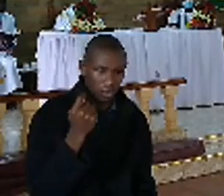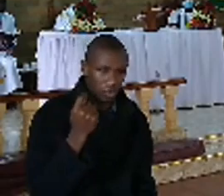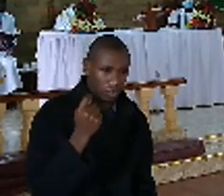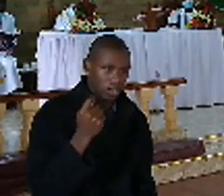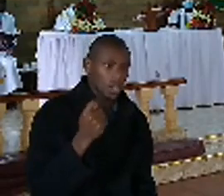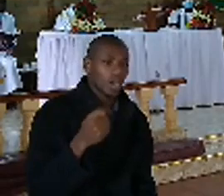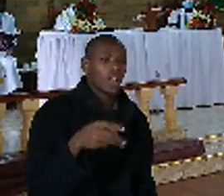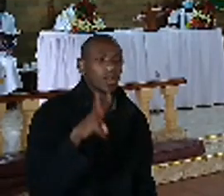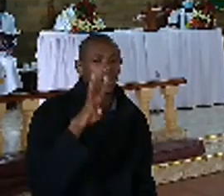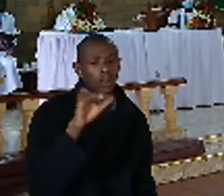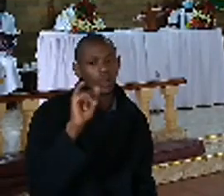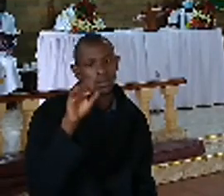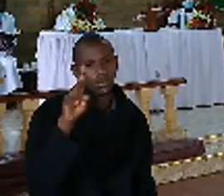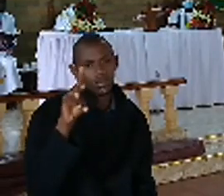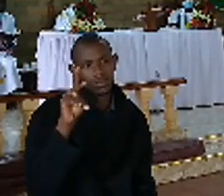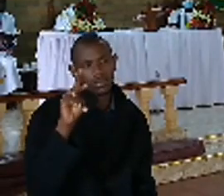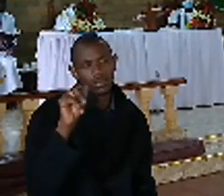Na